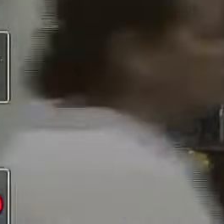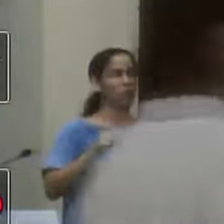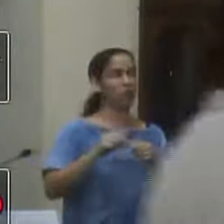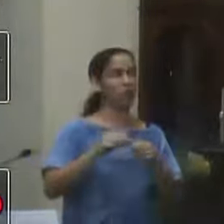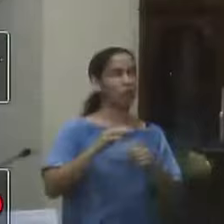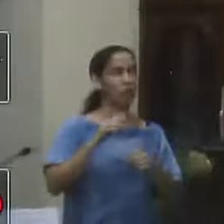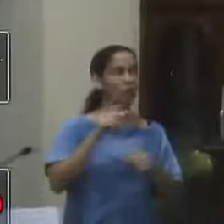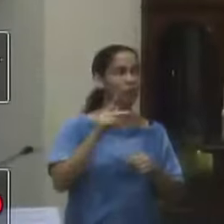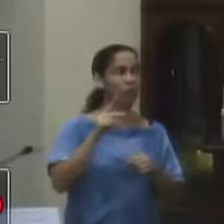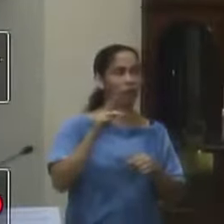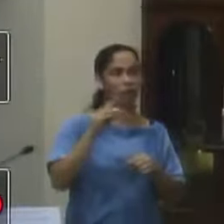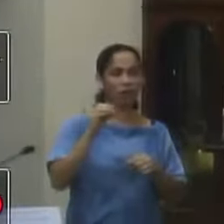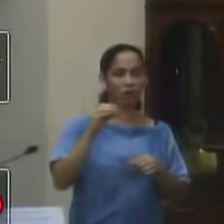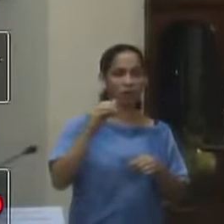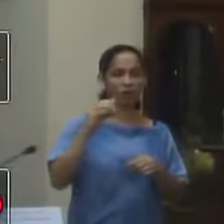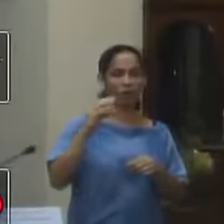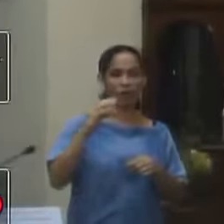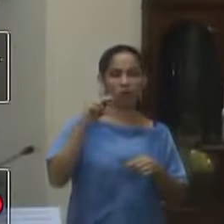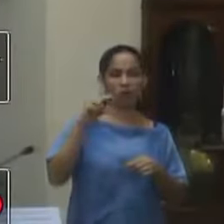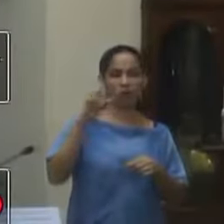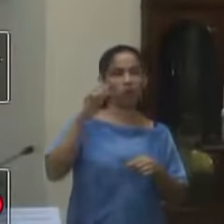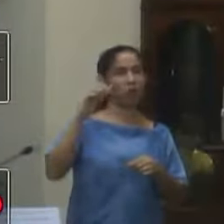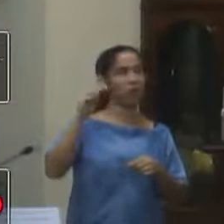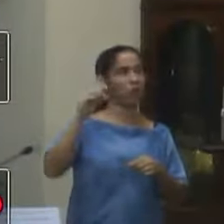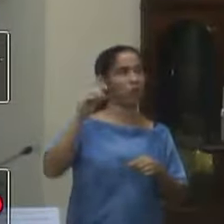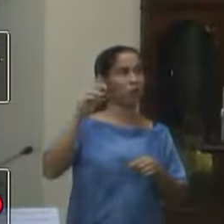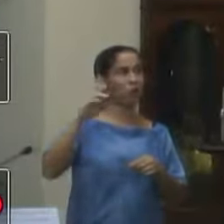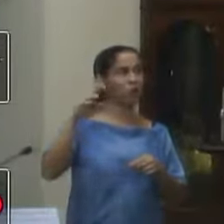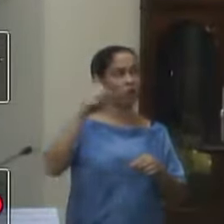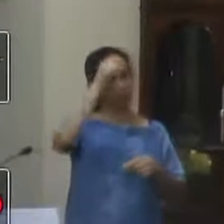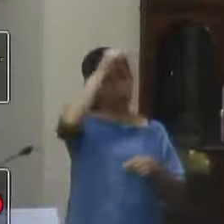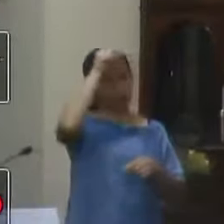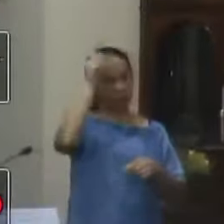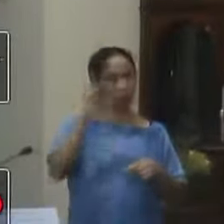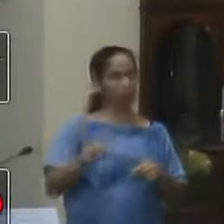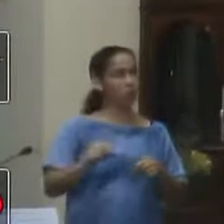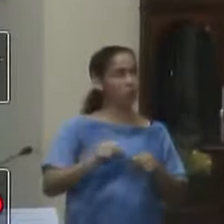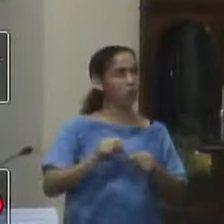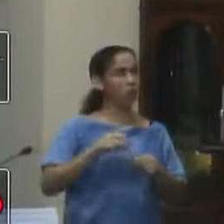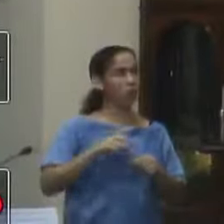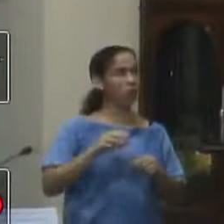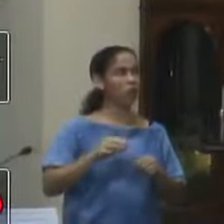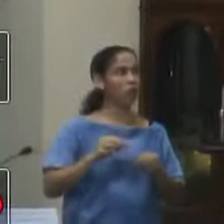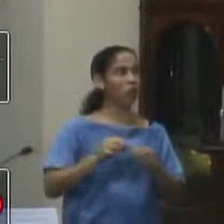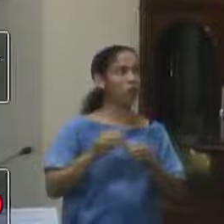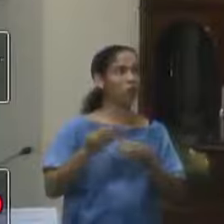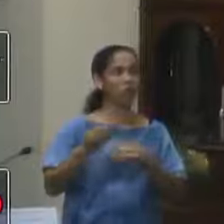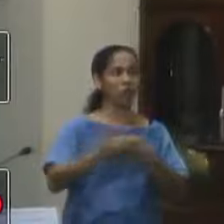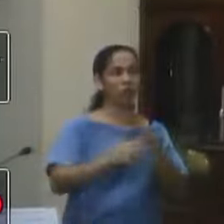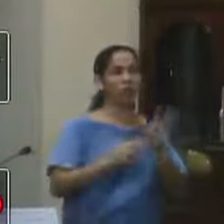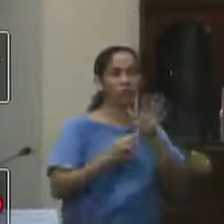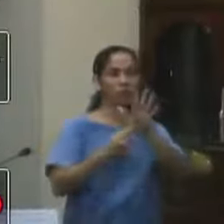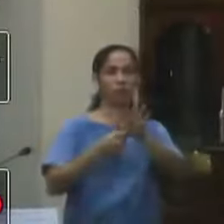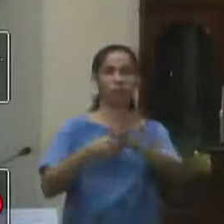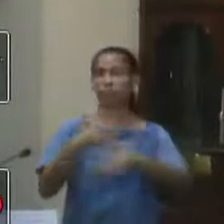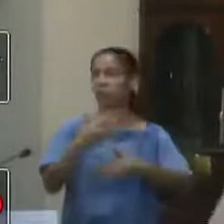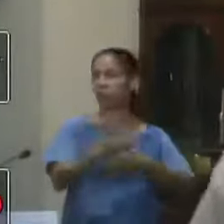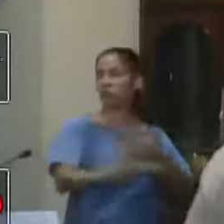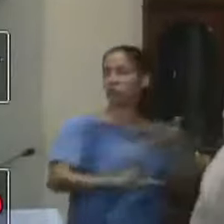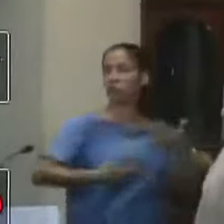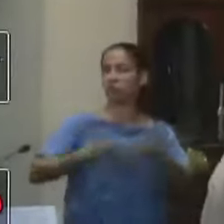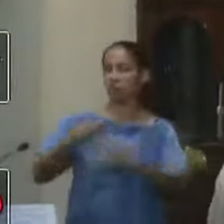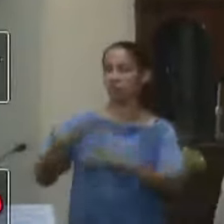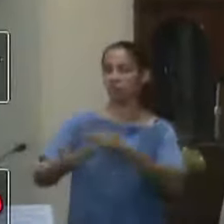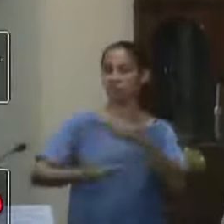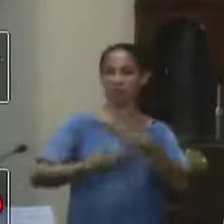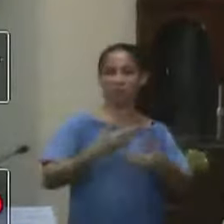jurídico e não foi feito pelo prefeito municipal. Que o prefeito municipal, que tem a proximidade, tem mostrado ser sensível,